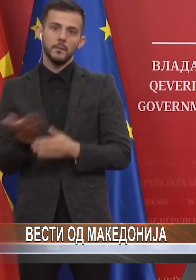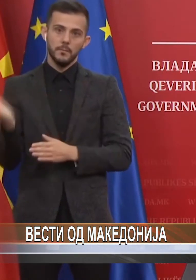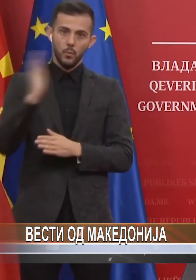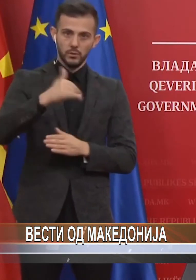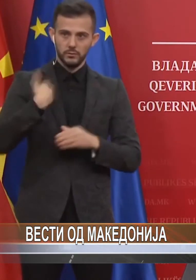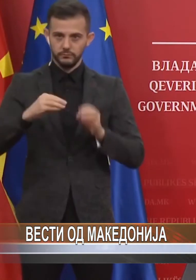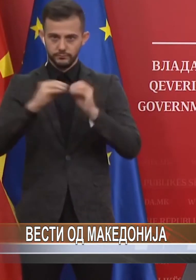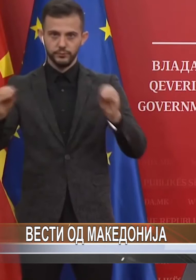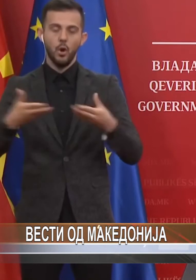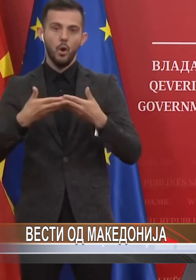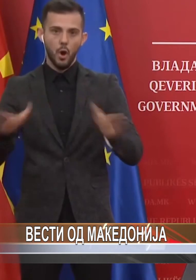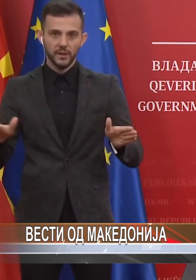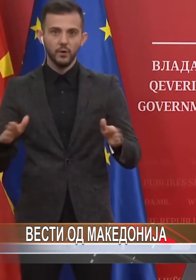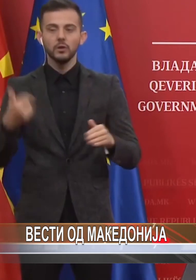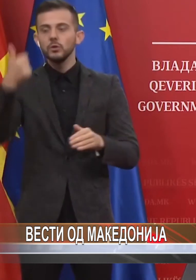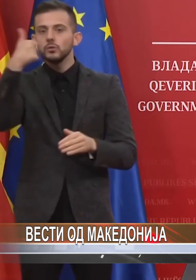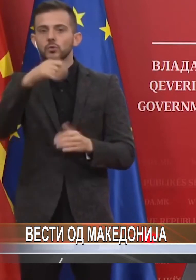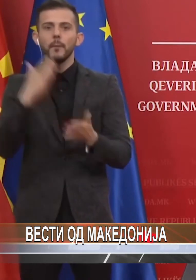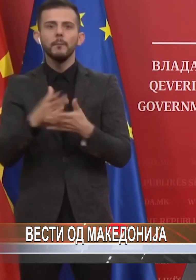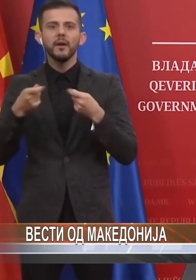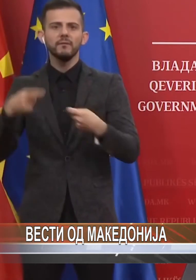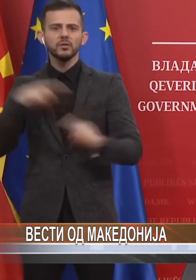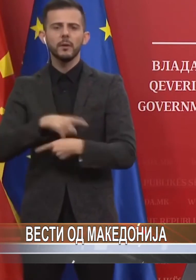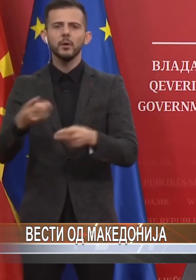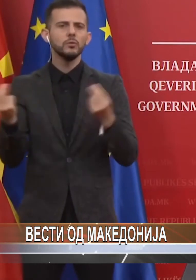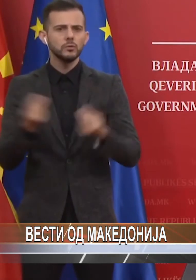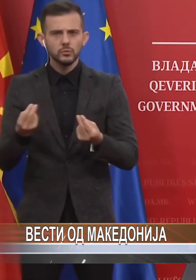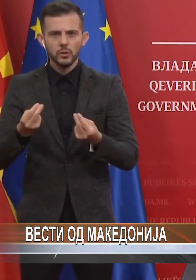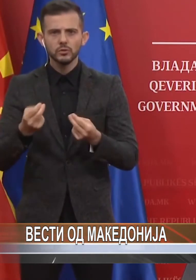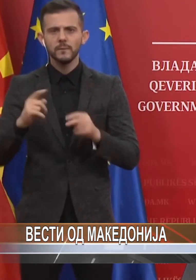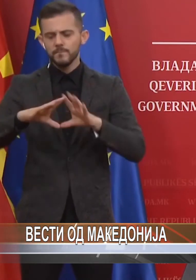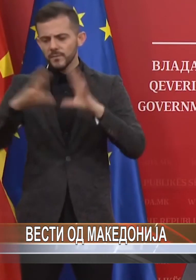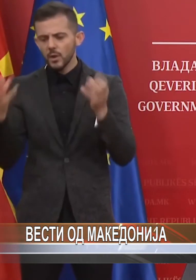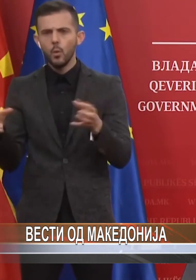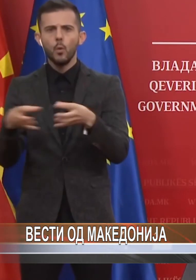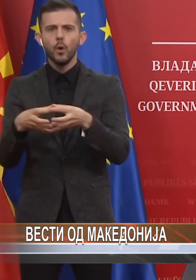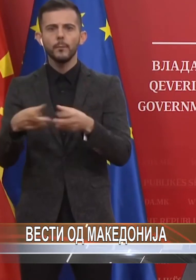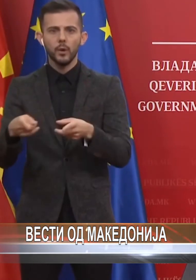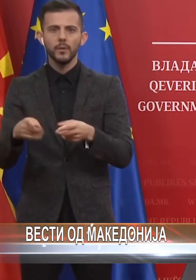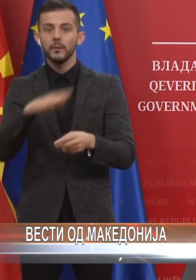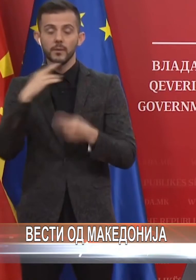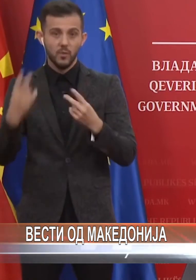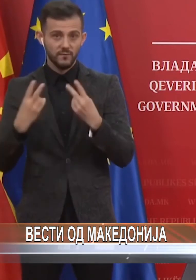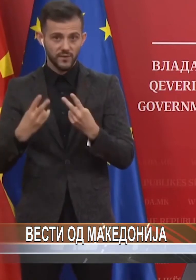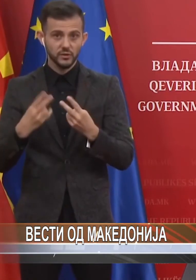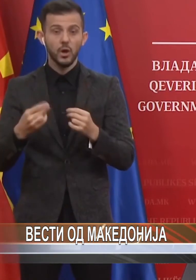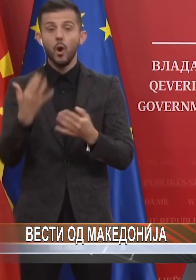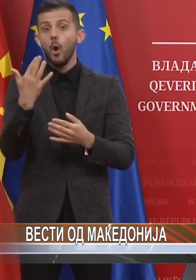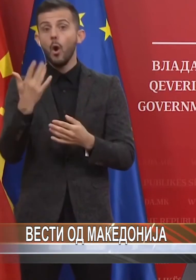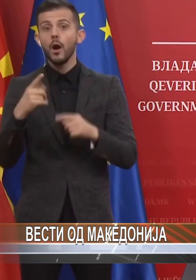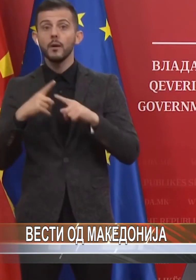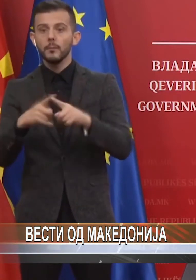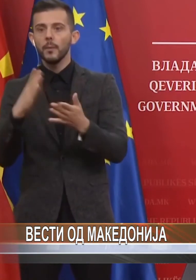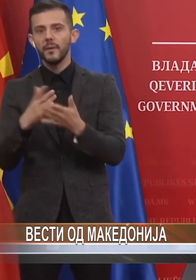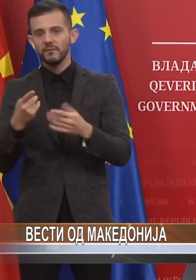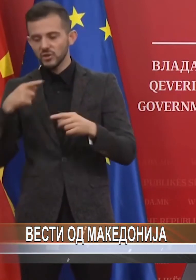тип приговори станува збор. Секако групирањето на приговорите е многу важно, колку од нив се позитивно решени, колку не.